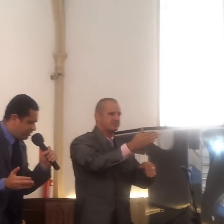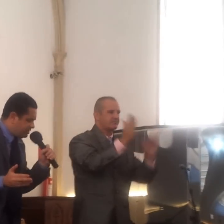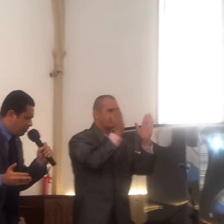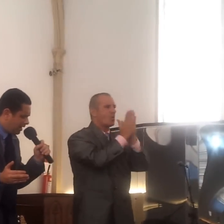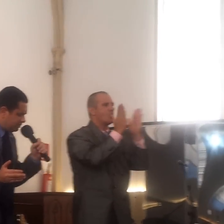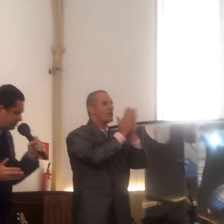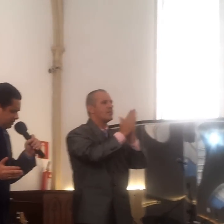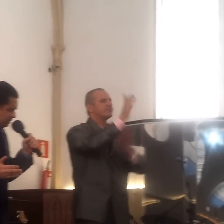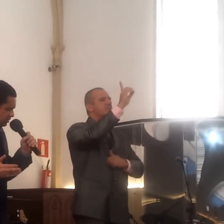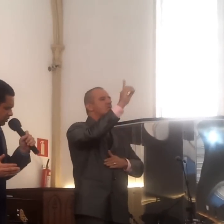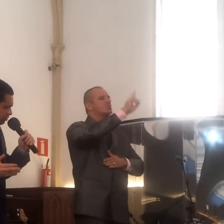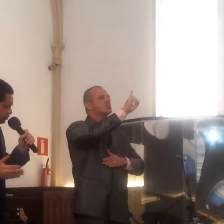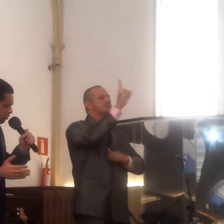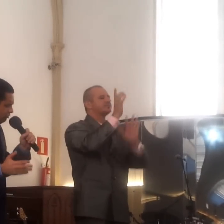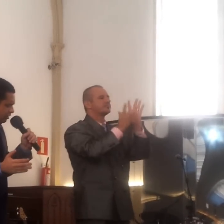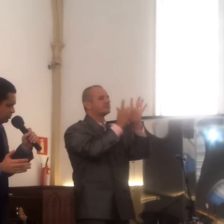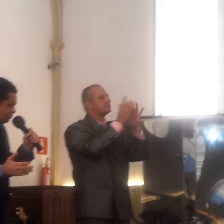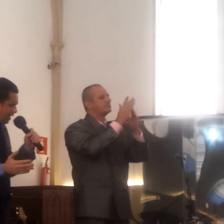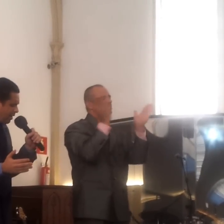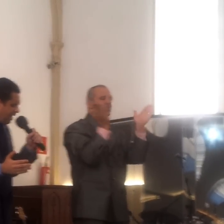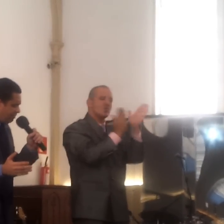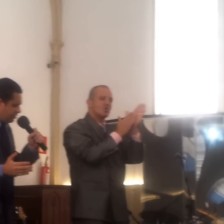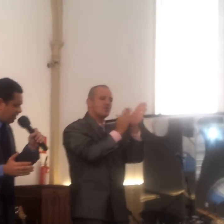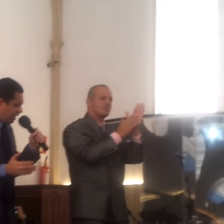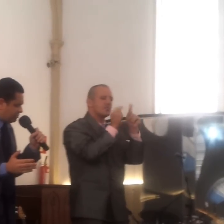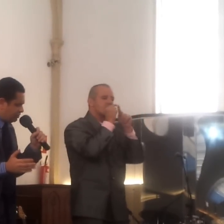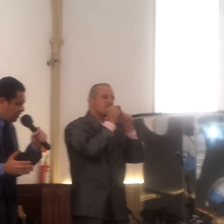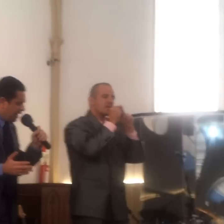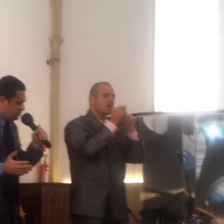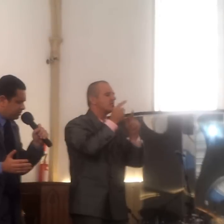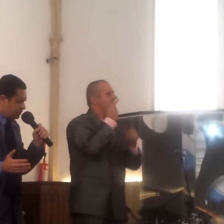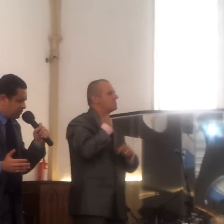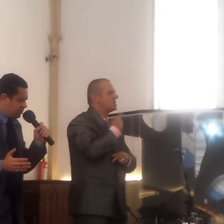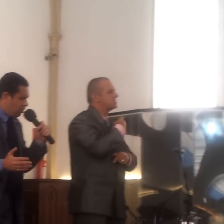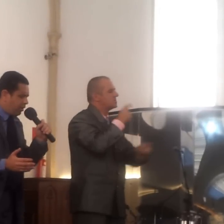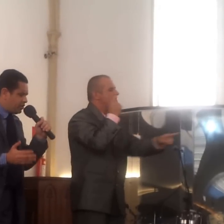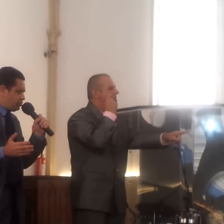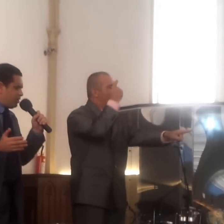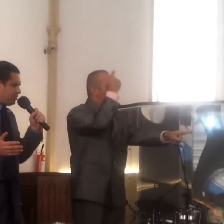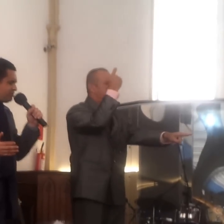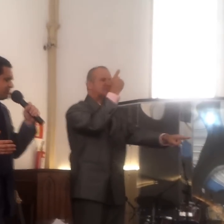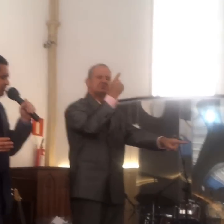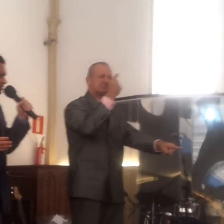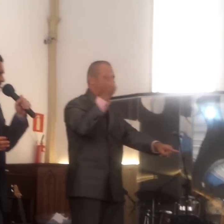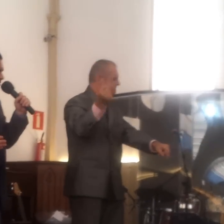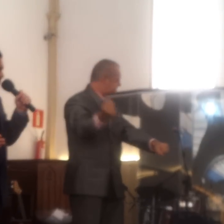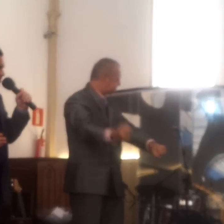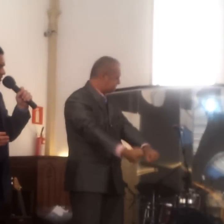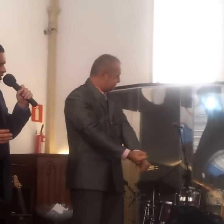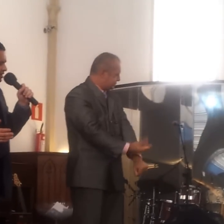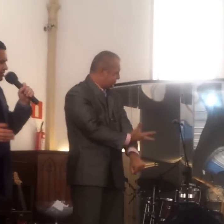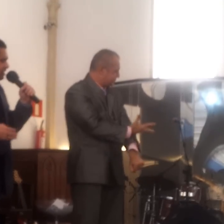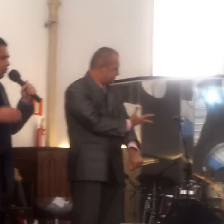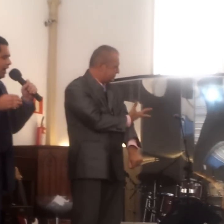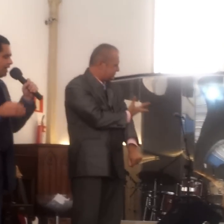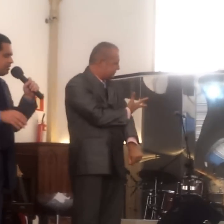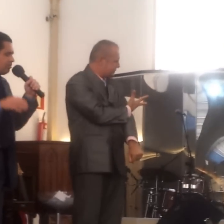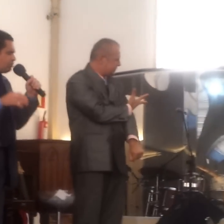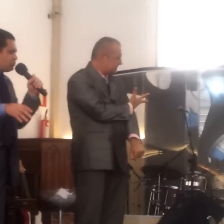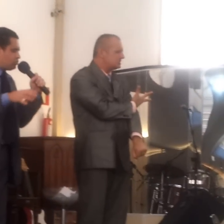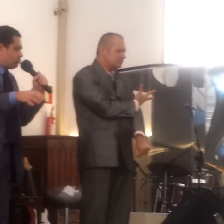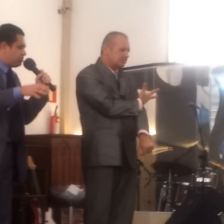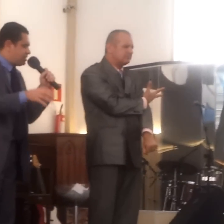querido Deus amado continuamos pela palavra do Carlos Eduardo para o Espírito Santo existem